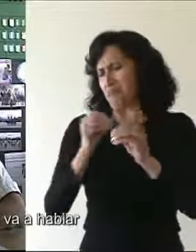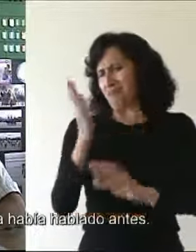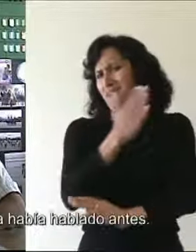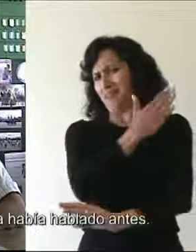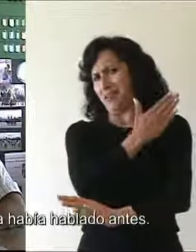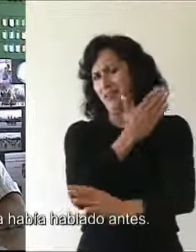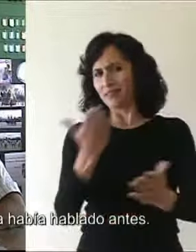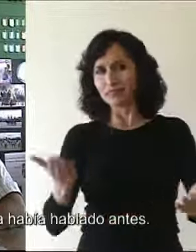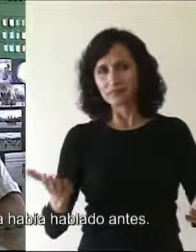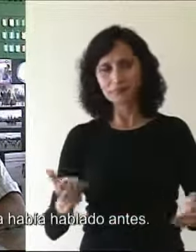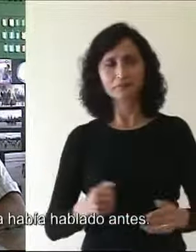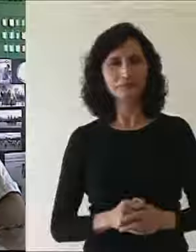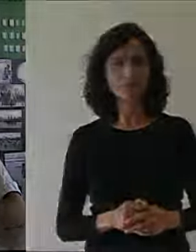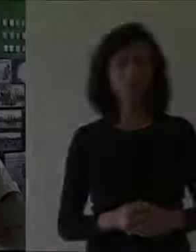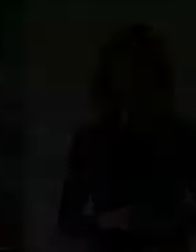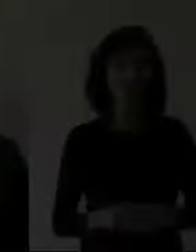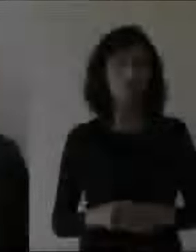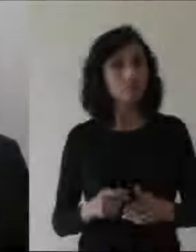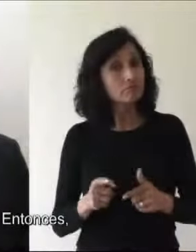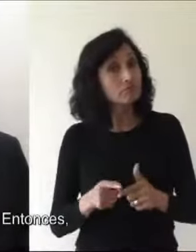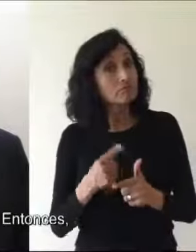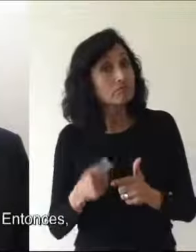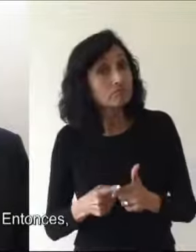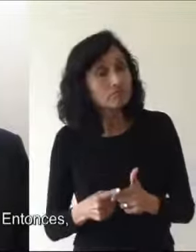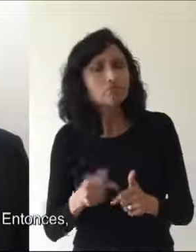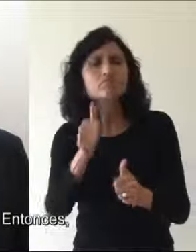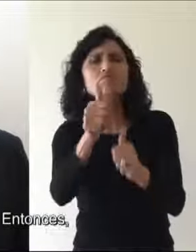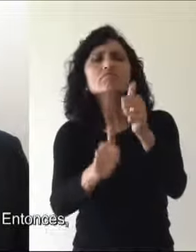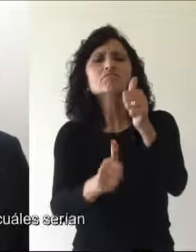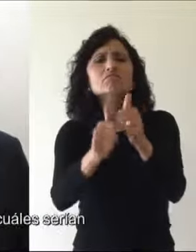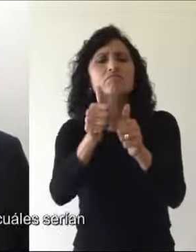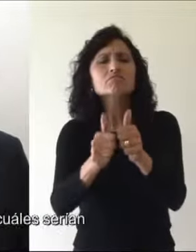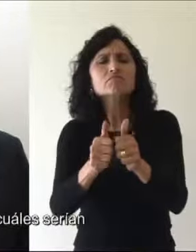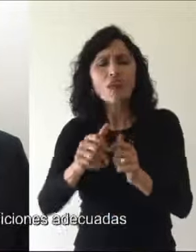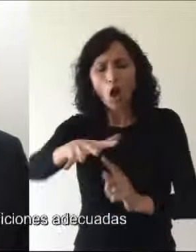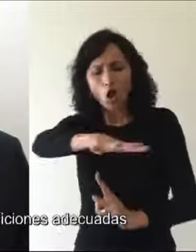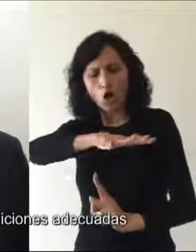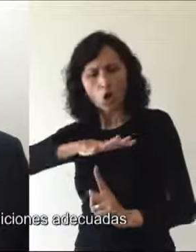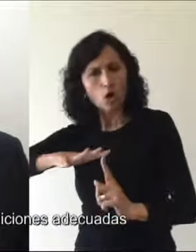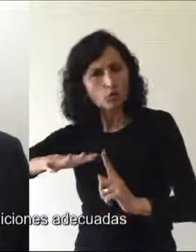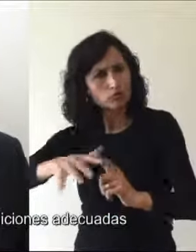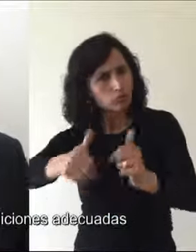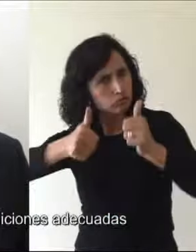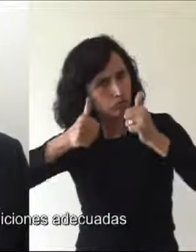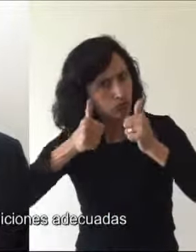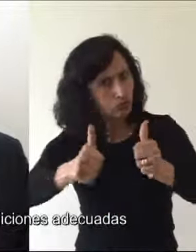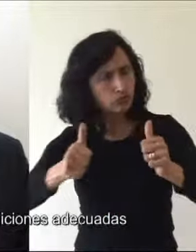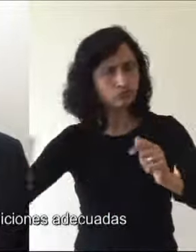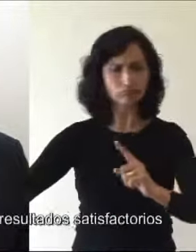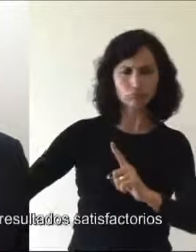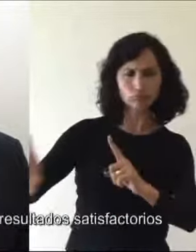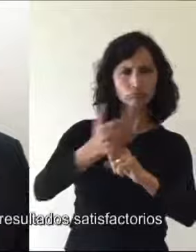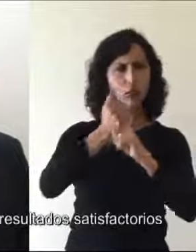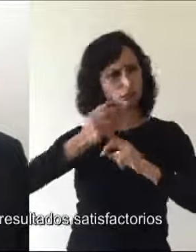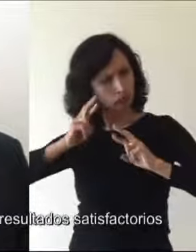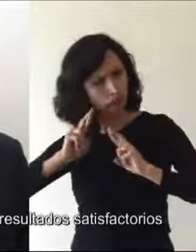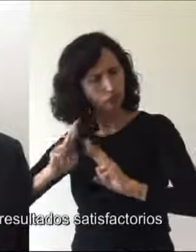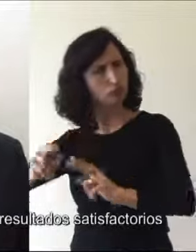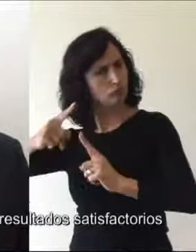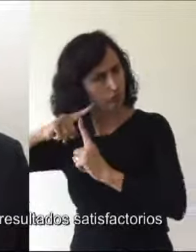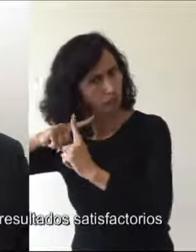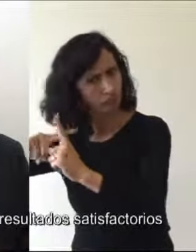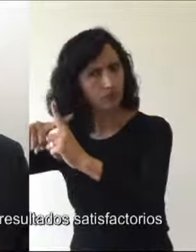hablar como nunca había hablado antes. Entonces, ¿cuáles serían las condiciones adecuadas para